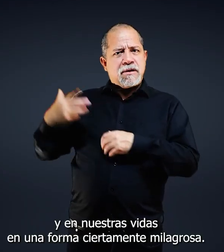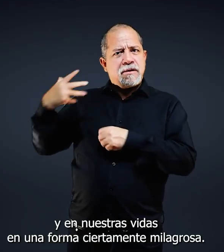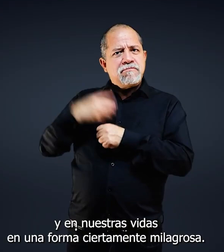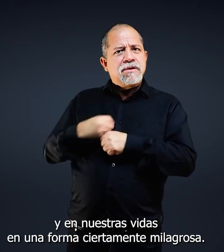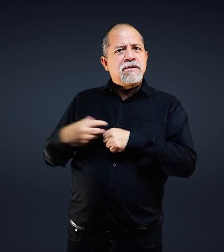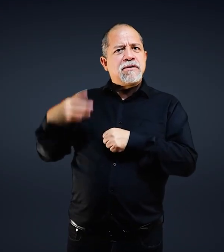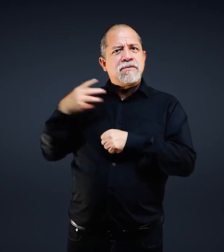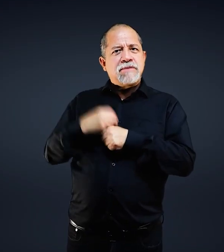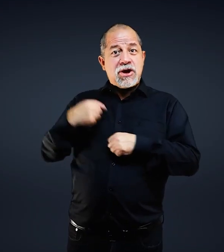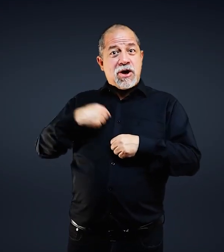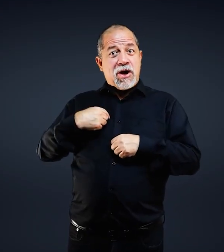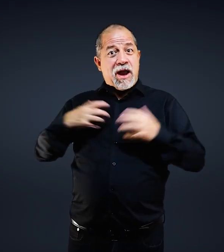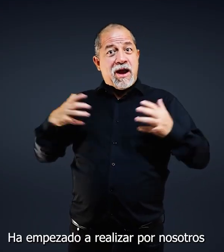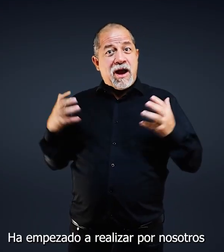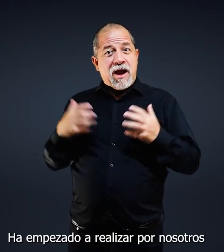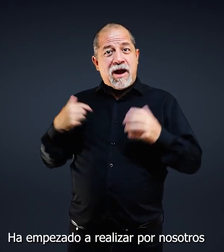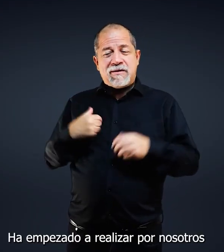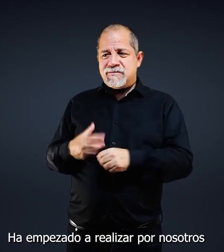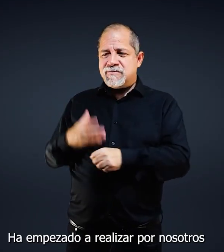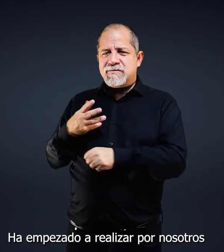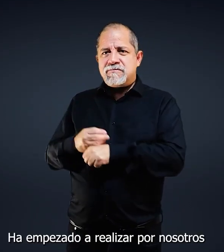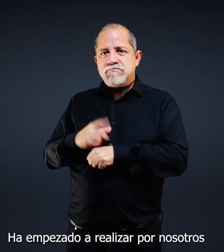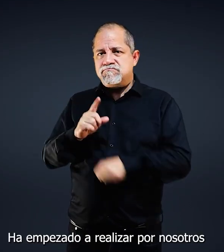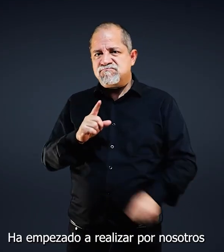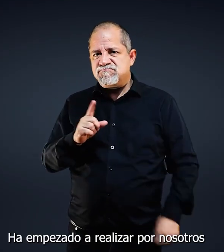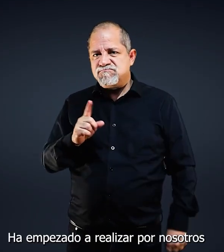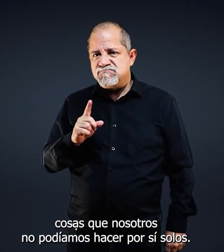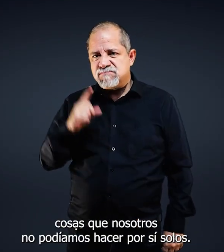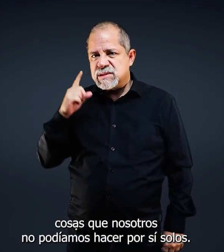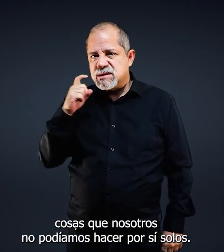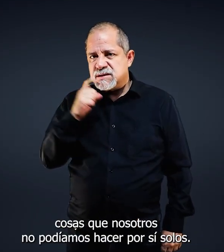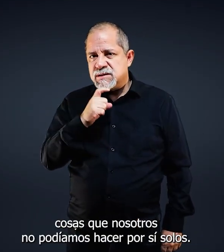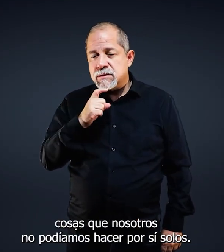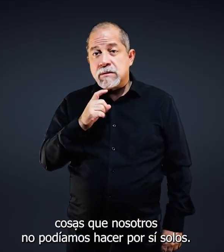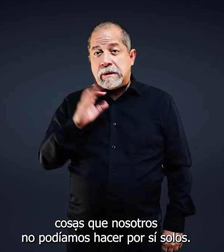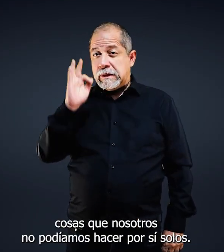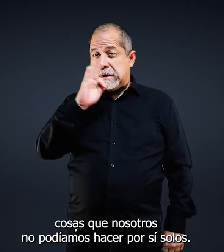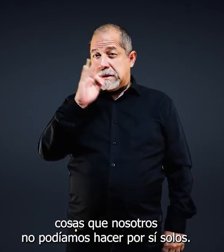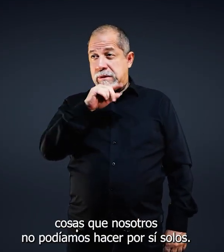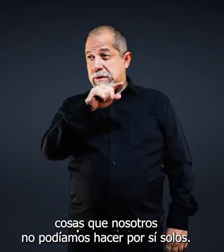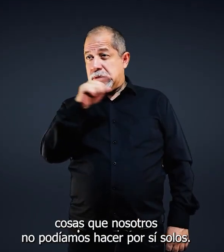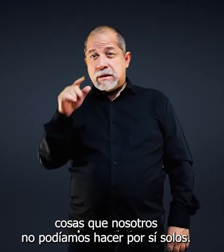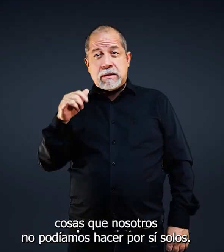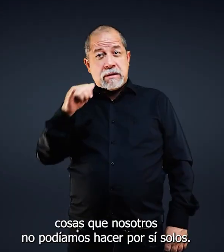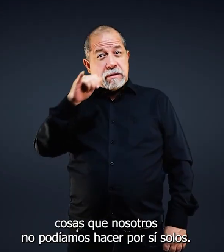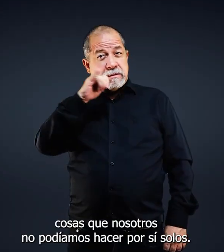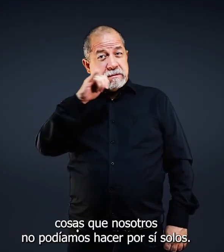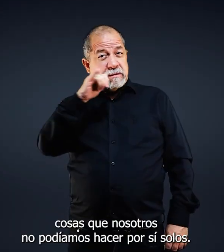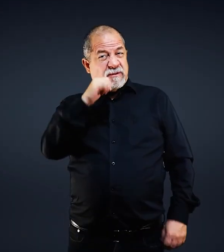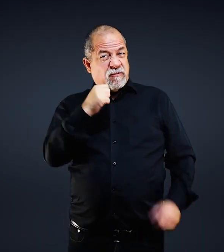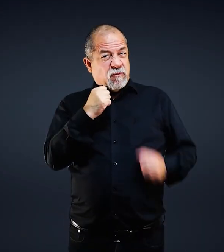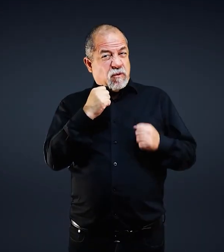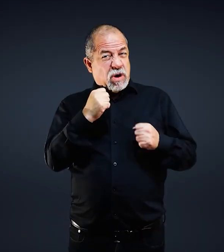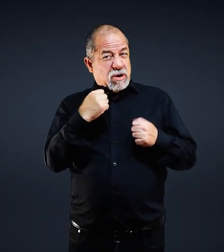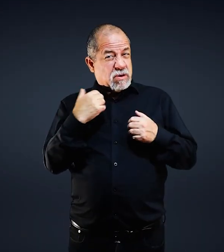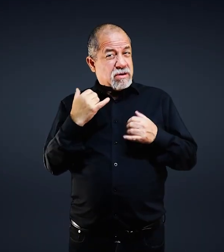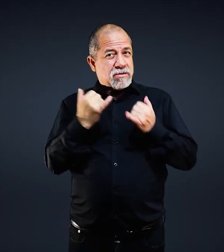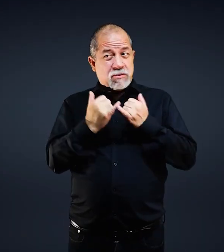milagrosa. Ha empezado a realizar por nosotros cosas que nosotros no podíamos hacer por sí solos. Si tu